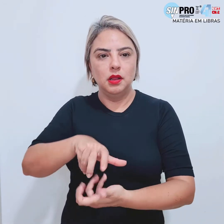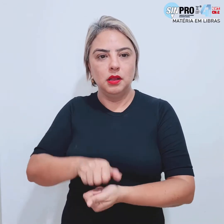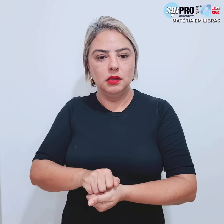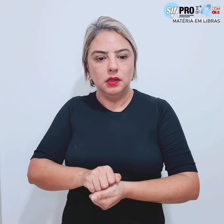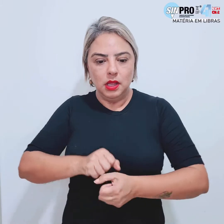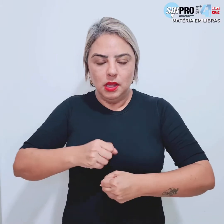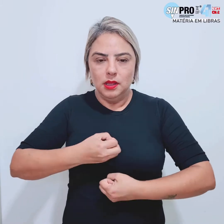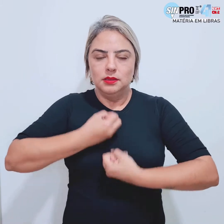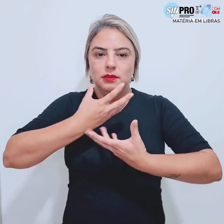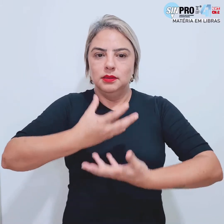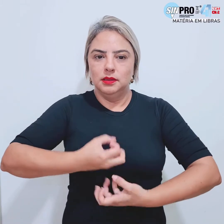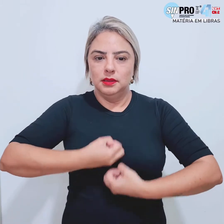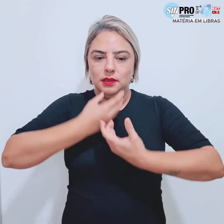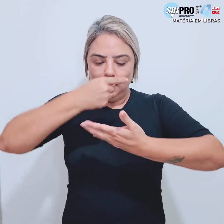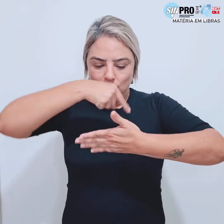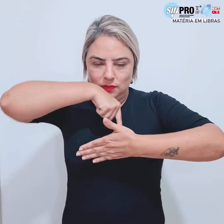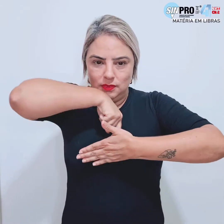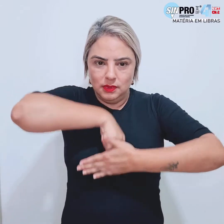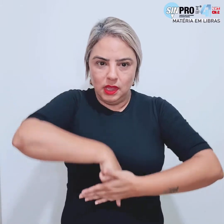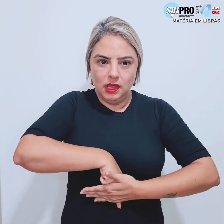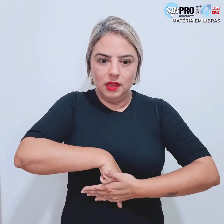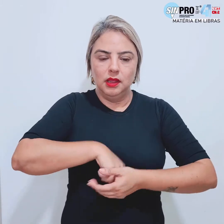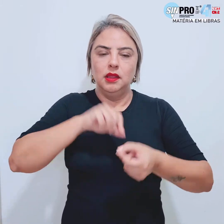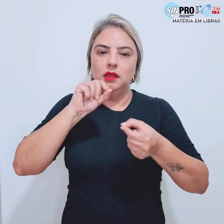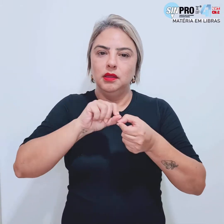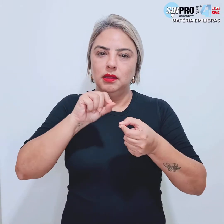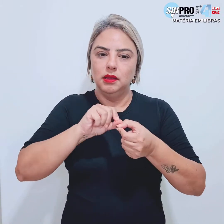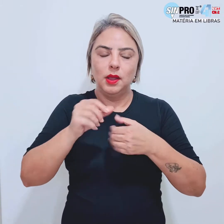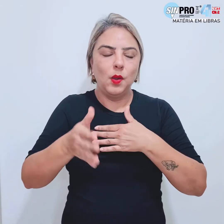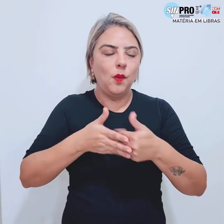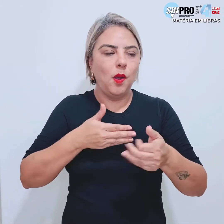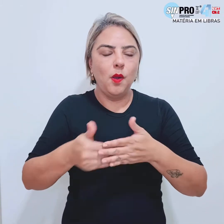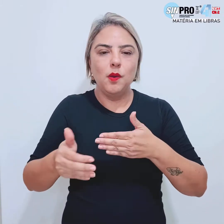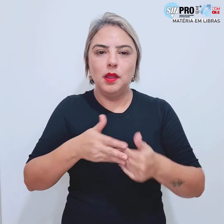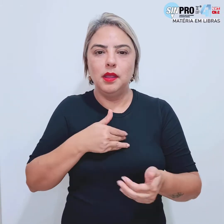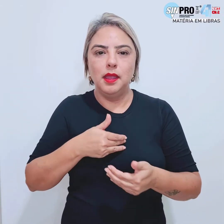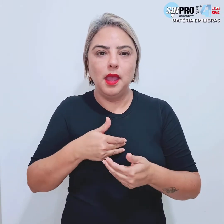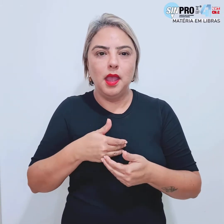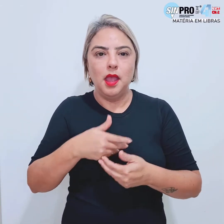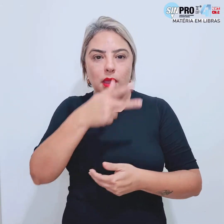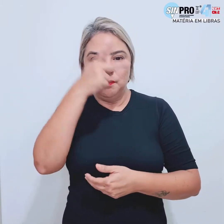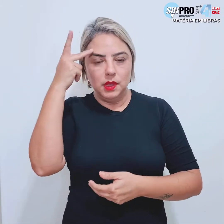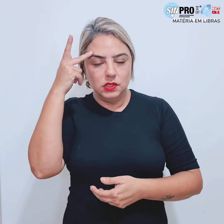esse impulso interior que faz qualquer ser executar